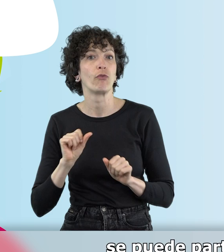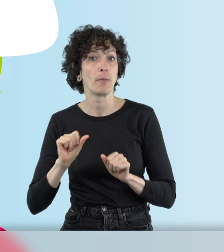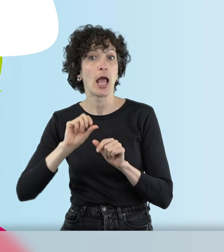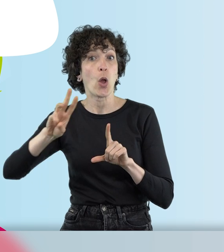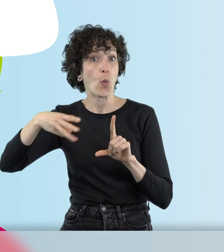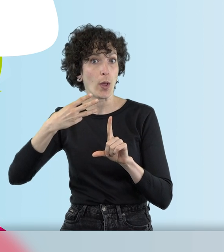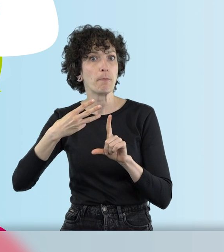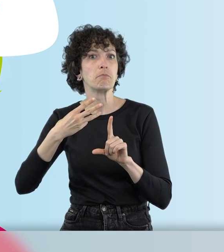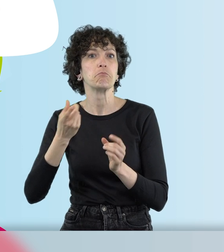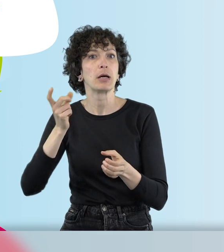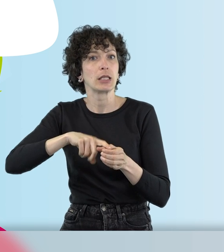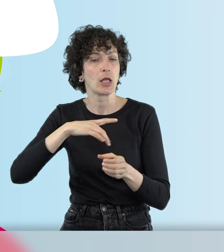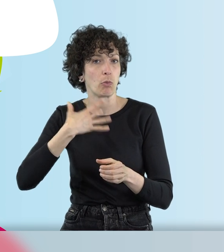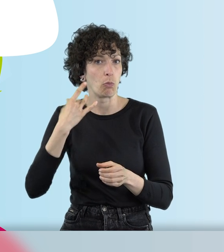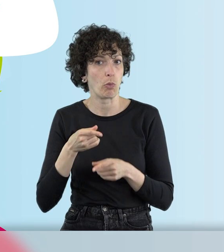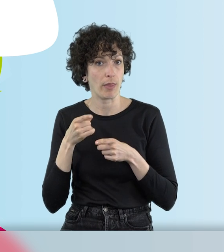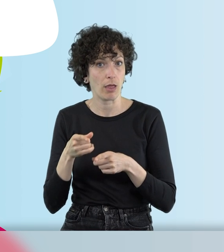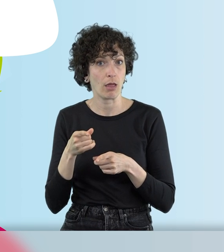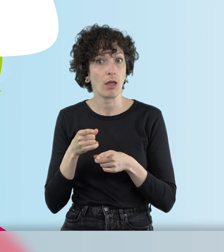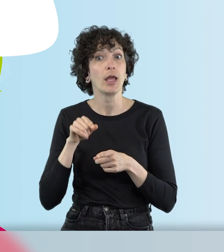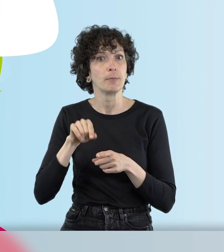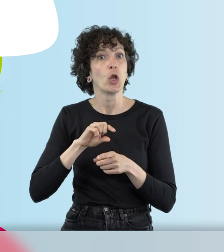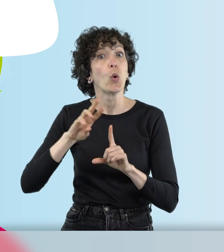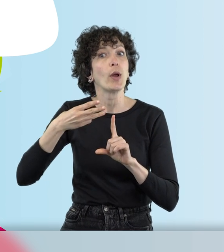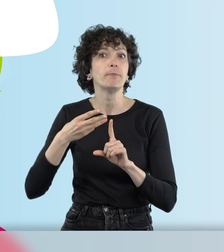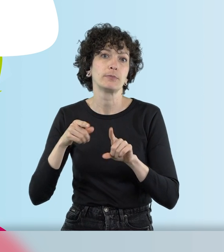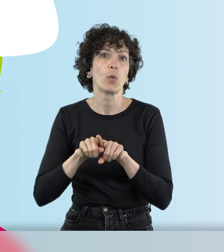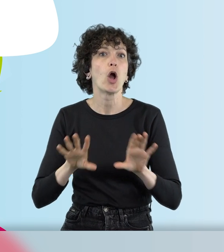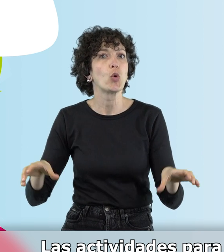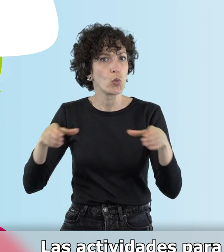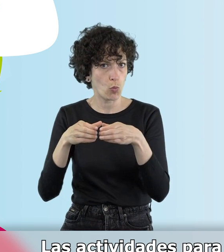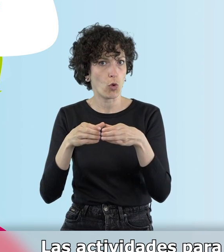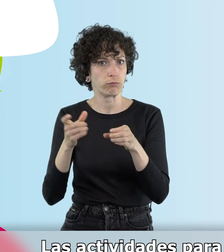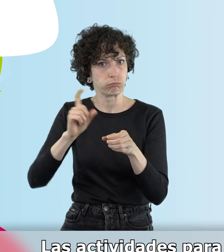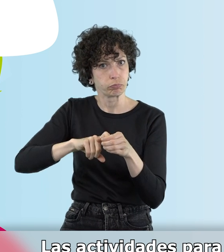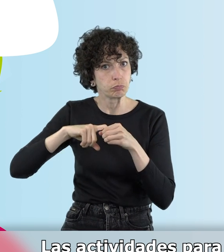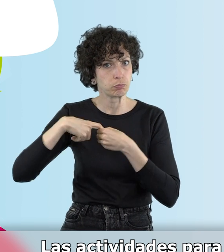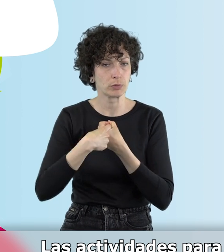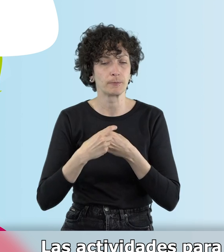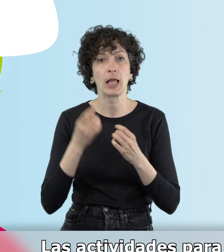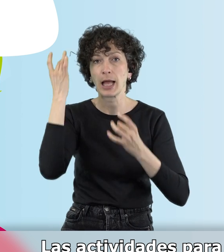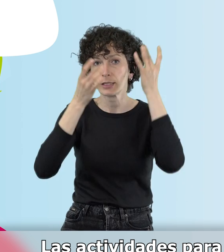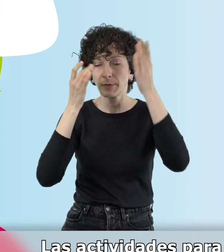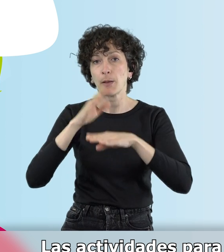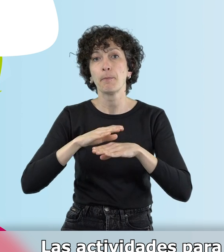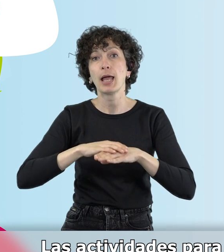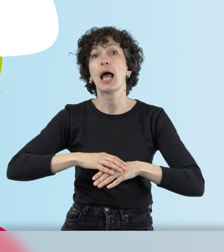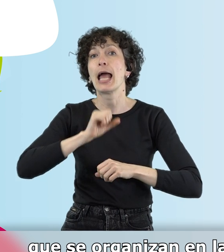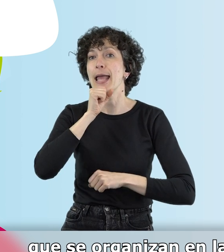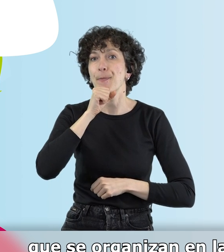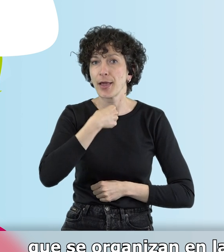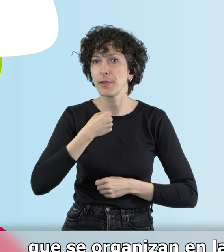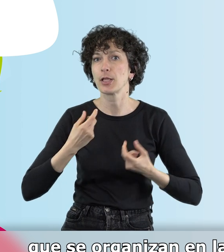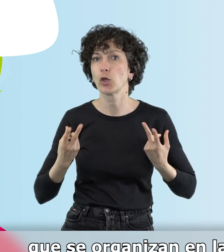formato online. Un online que se hace en grupo. Las actividades para la promoción del envejecimiento